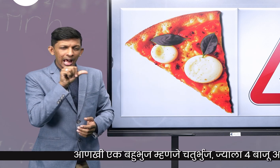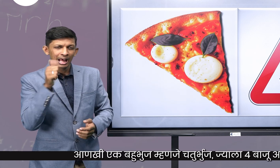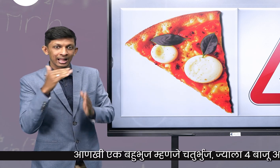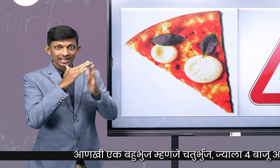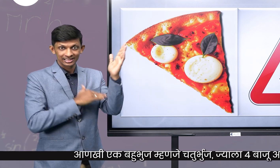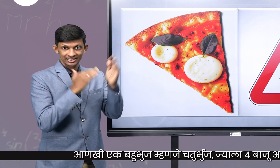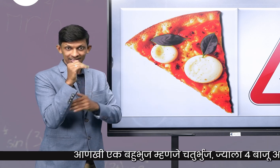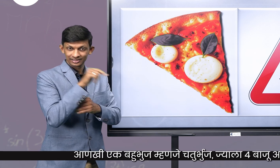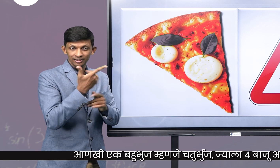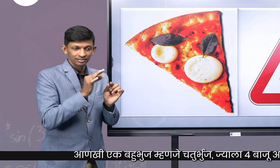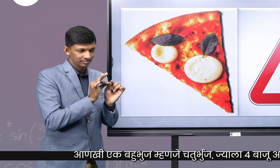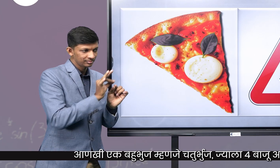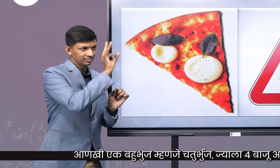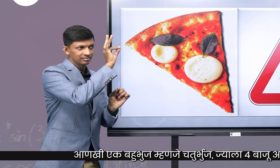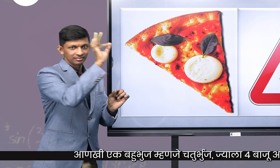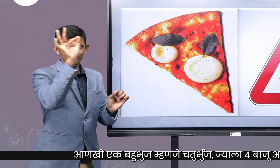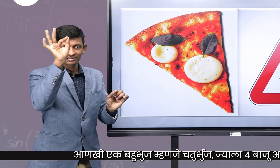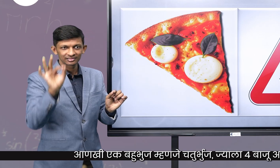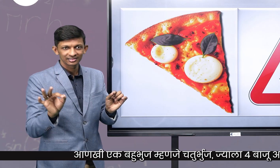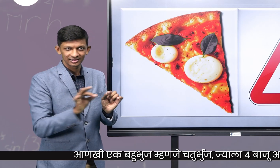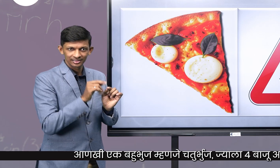आणखी एक बहुभुज म्हणजे चतुर्भुज, ज्याला 4 बाजू असतात,